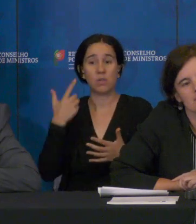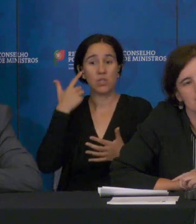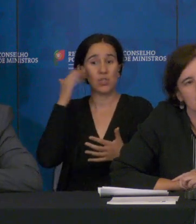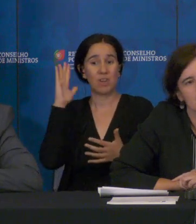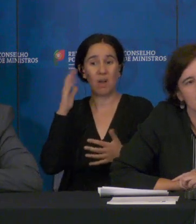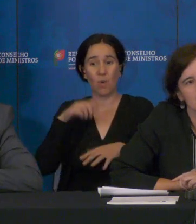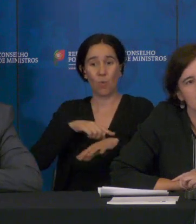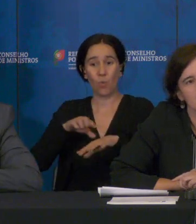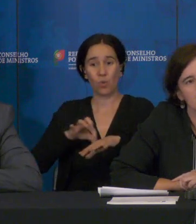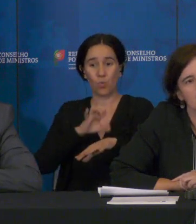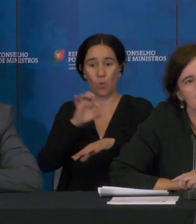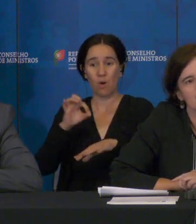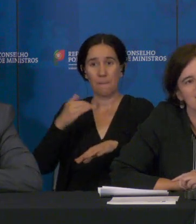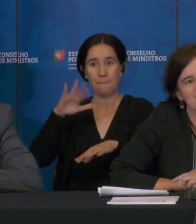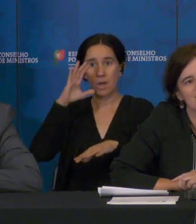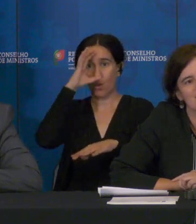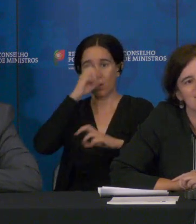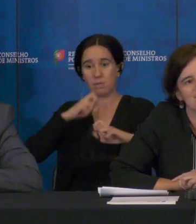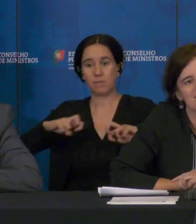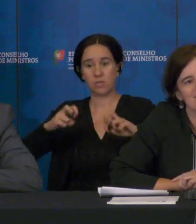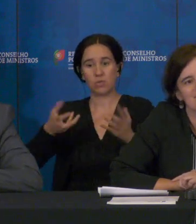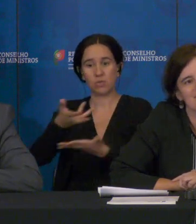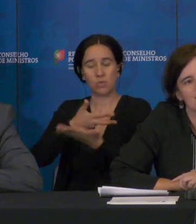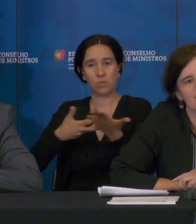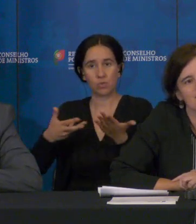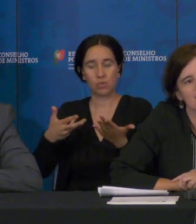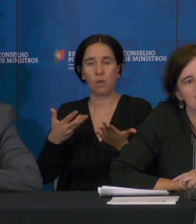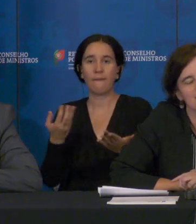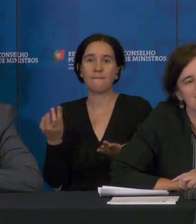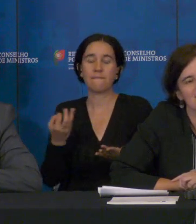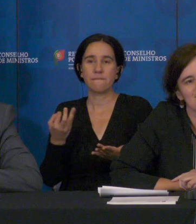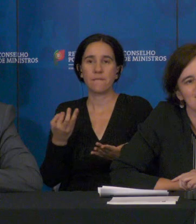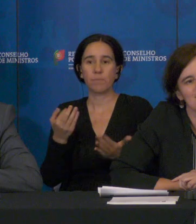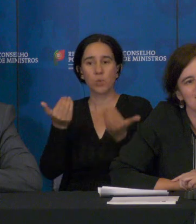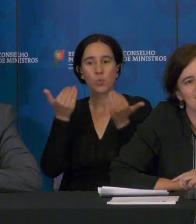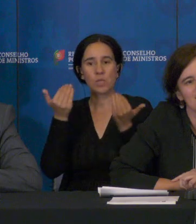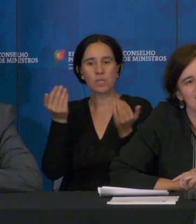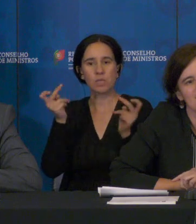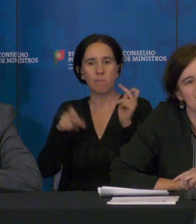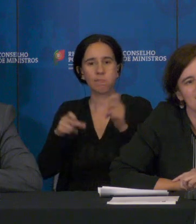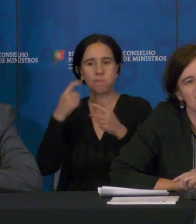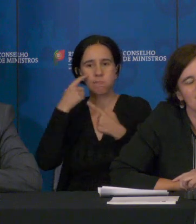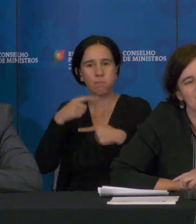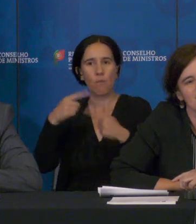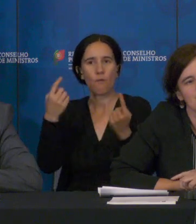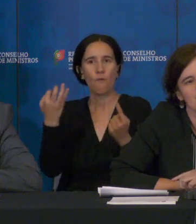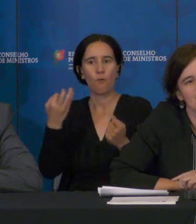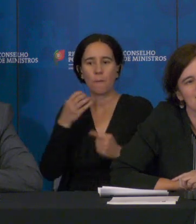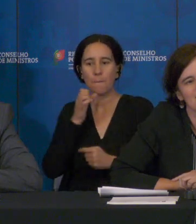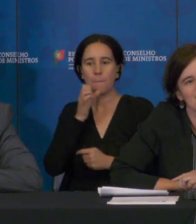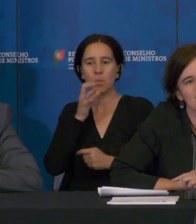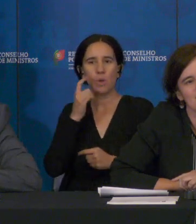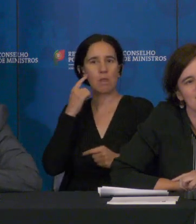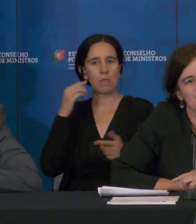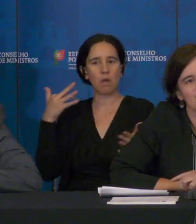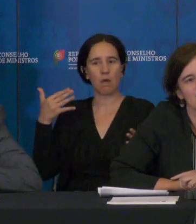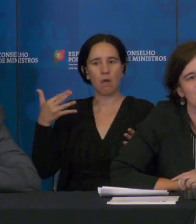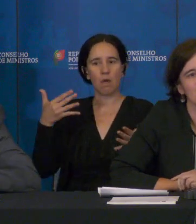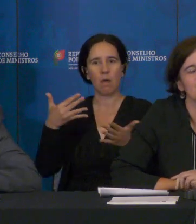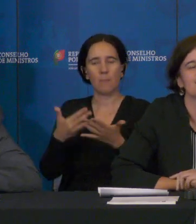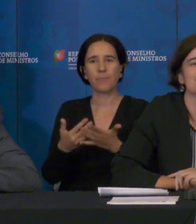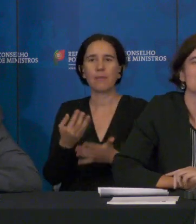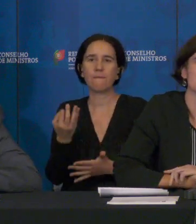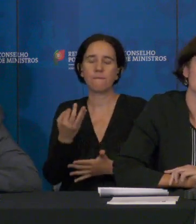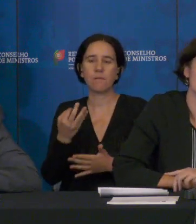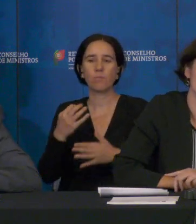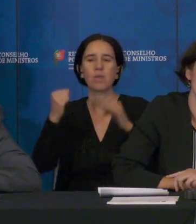de 8 horas de Conselho de Ministros e tendo em conta as notícias que foram saindo desde madrugada de que